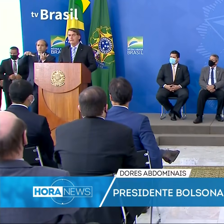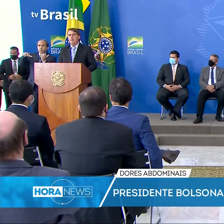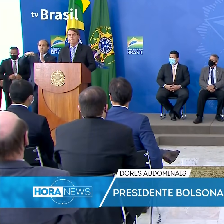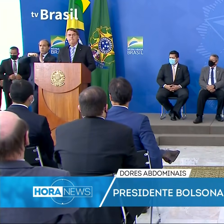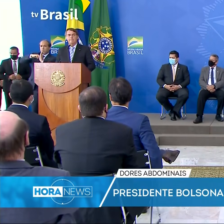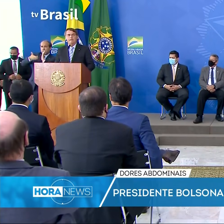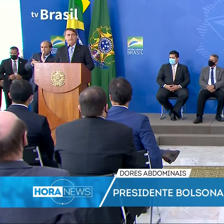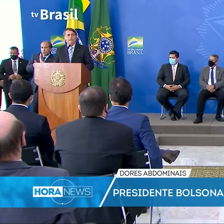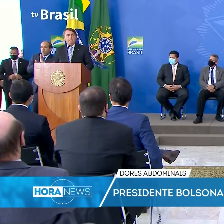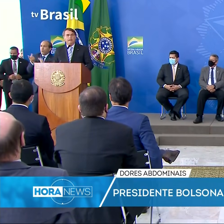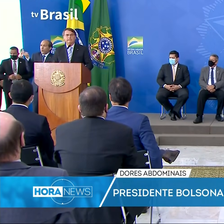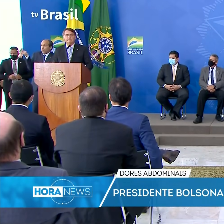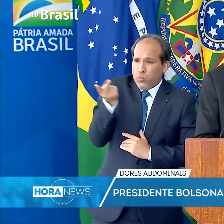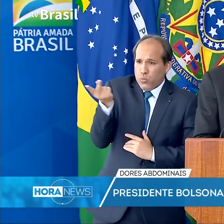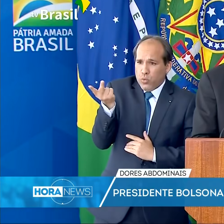Necessidade ou não de uma cirurgia de